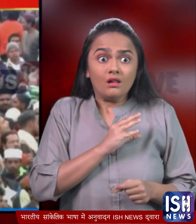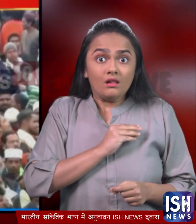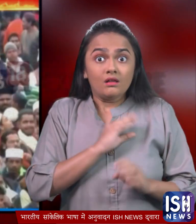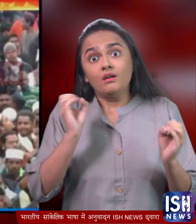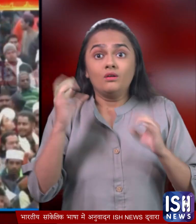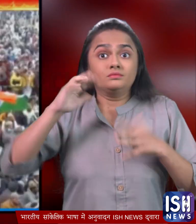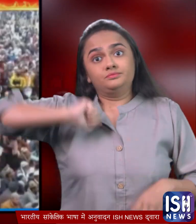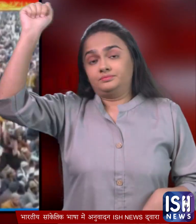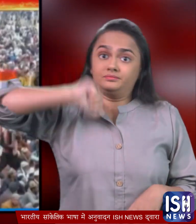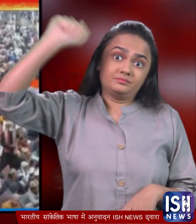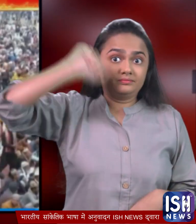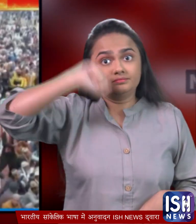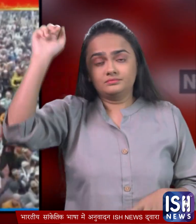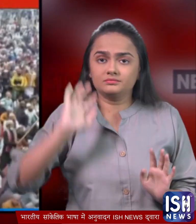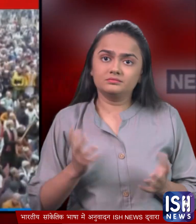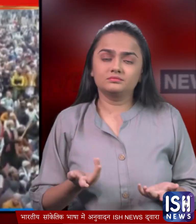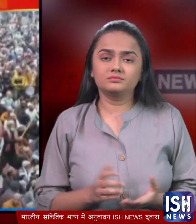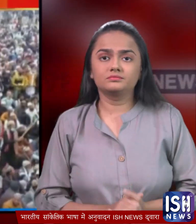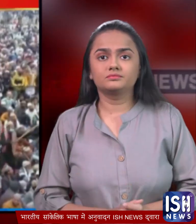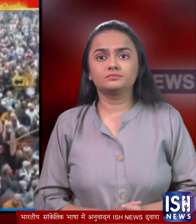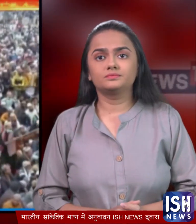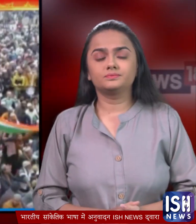नारे लगाने से नहीं चूका।